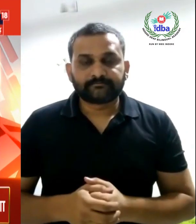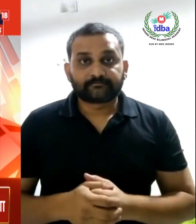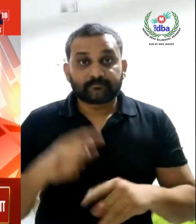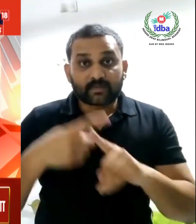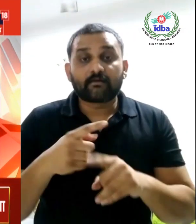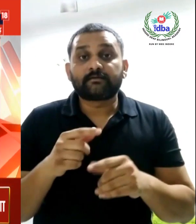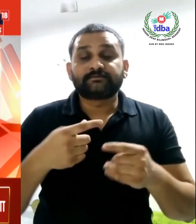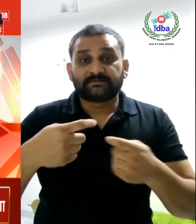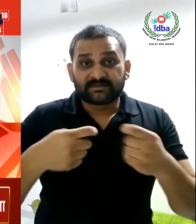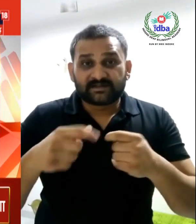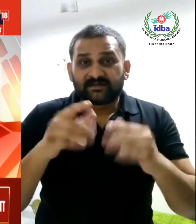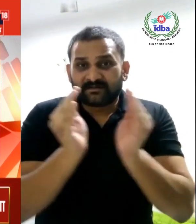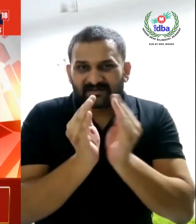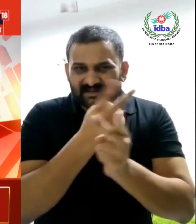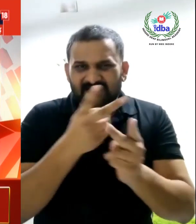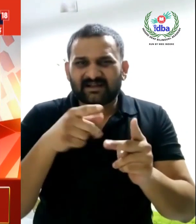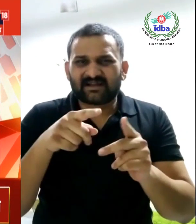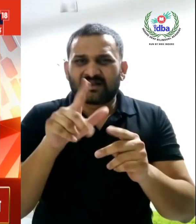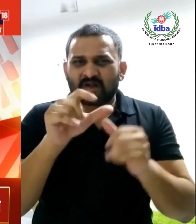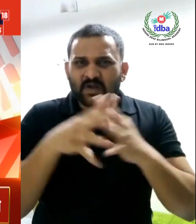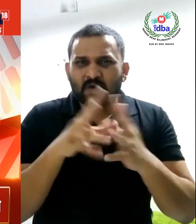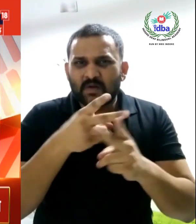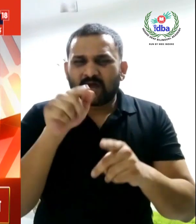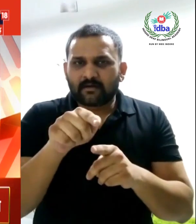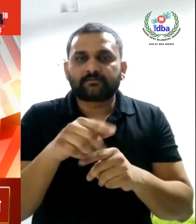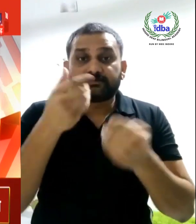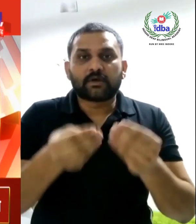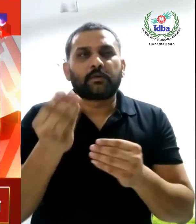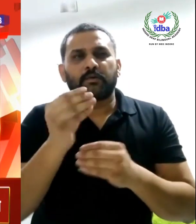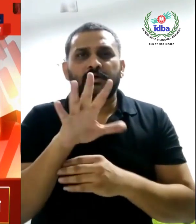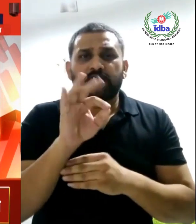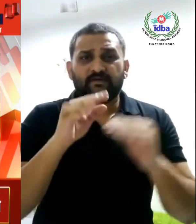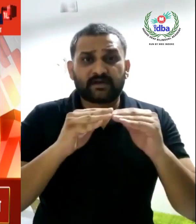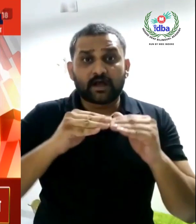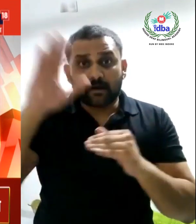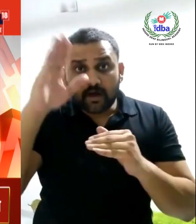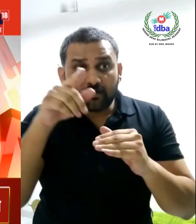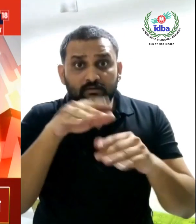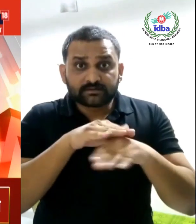औद्योगिक नियोजन अधिनियम कानून अब तक 50 से अधिक श्रमिक वाली